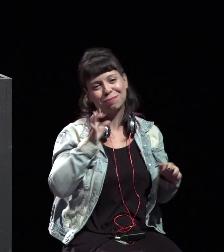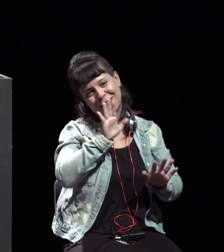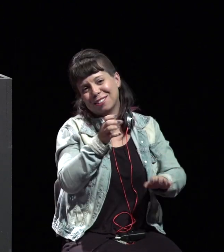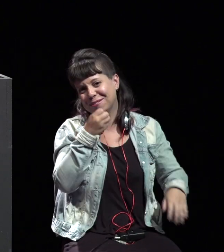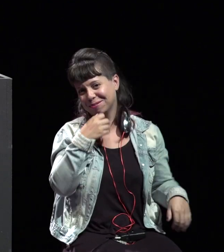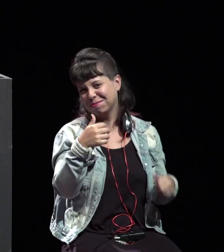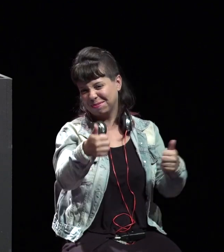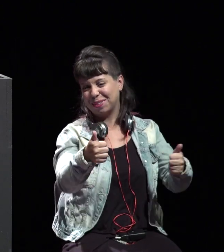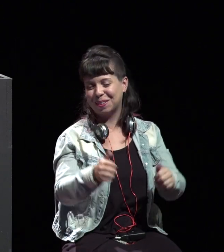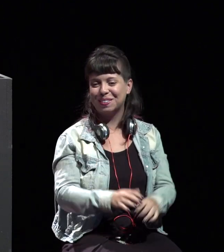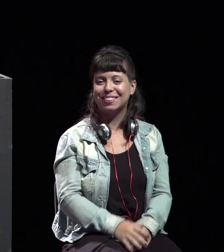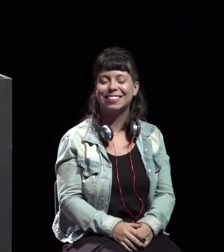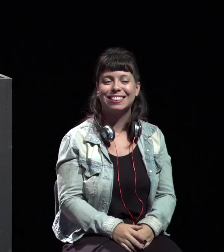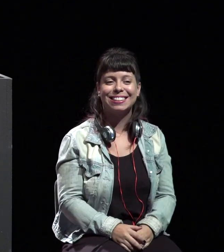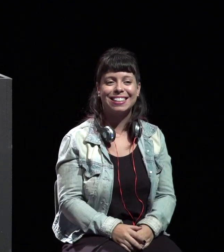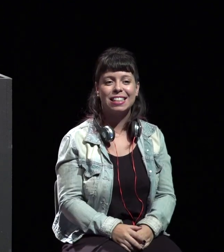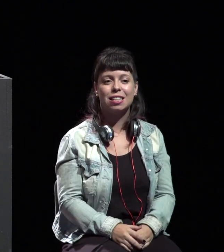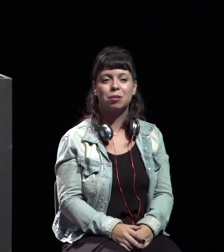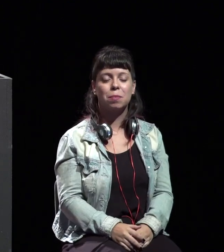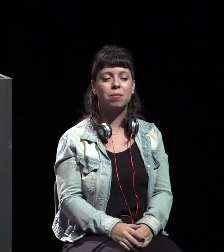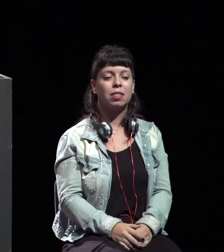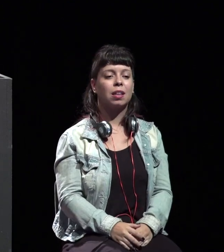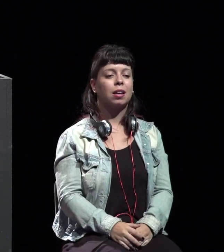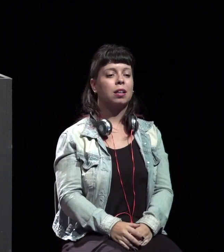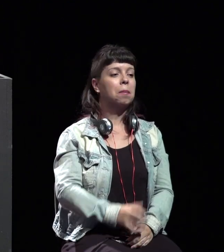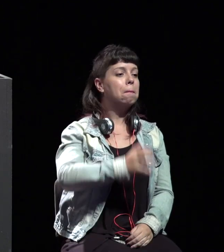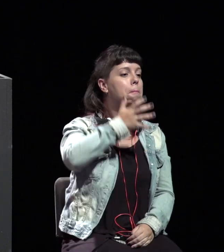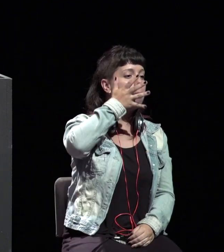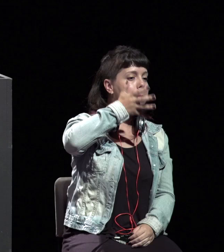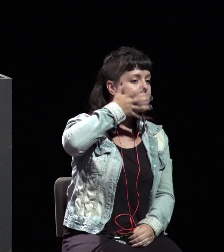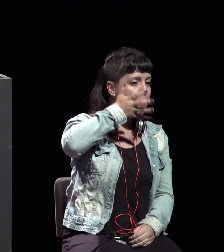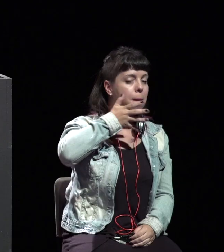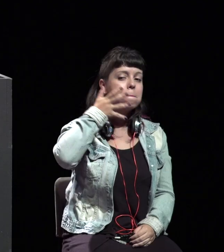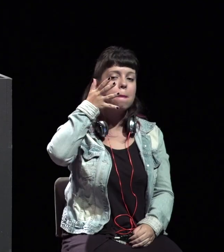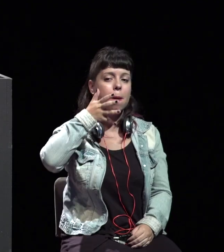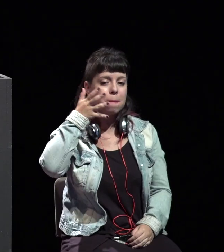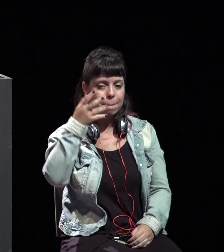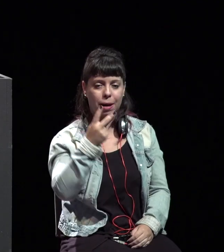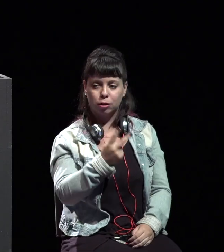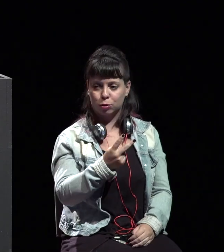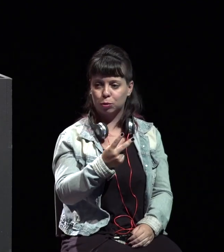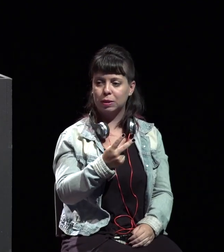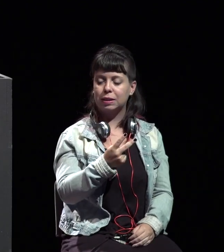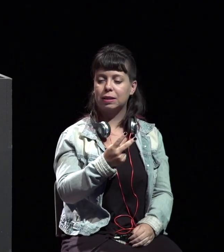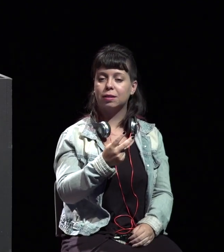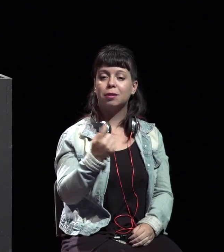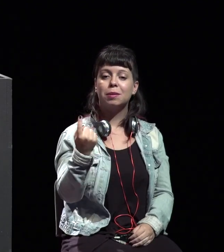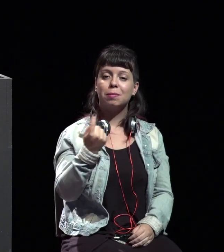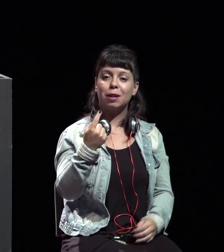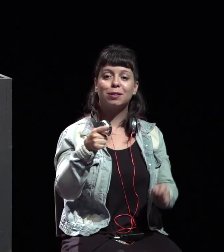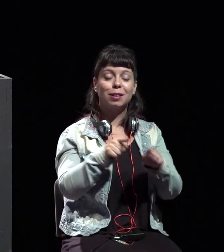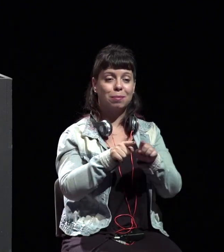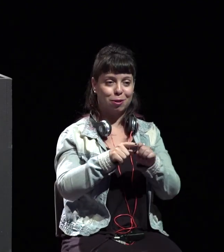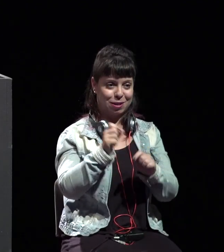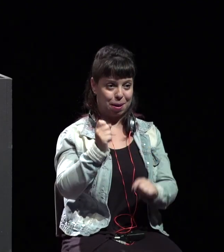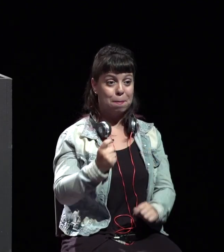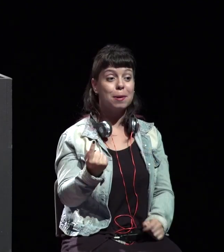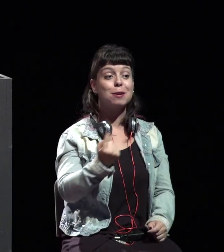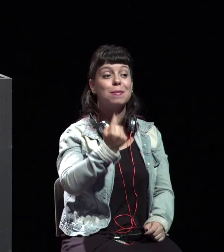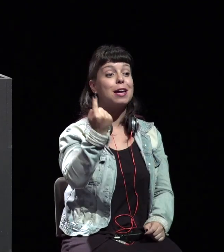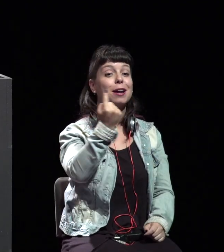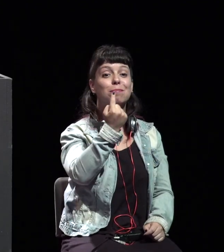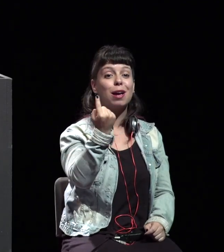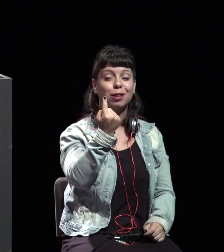né? Eu acho que depois dessas duas, primeiro também, né, tem o proverbial primeiramente que